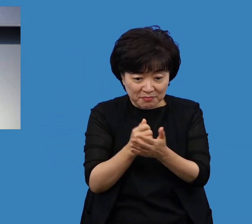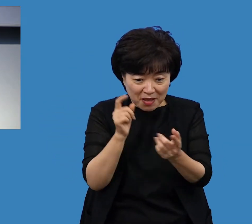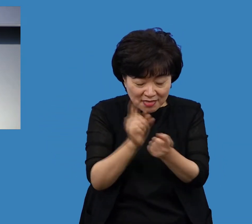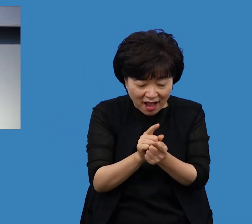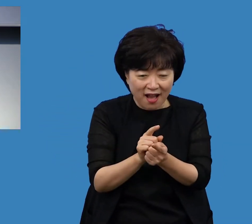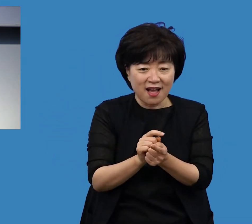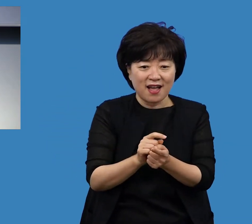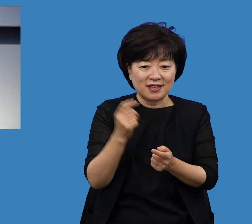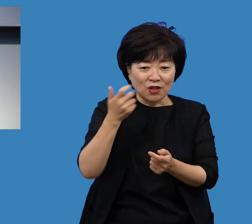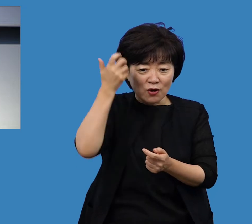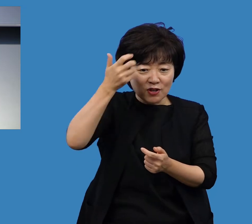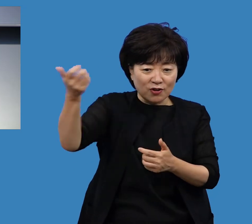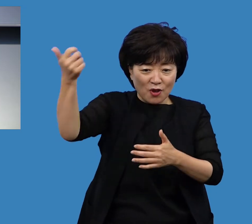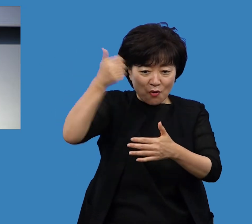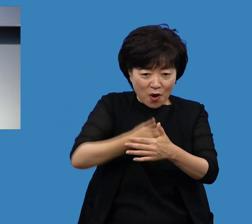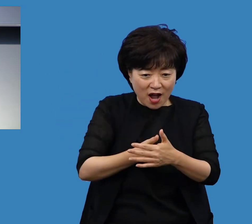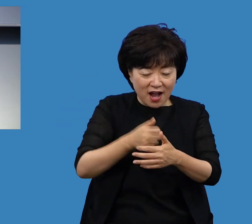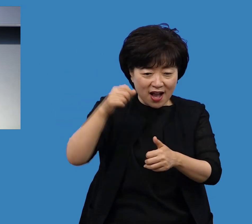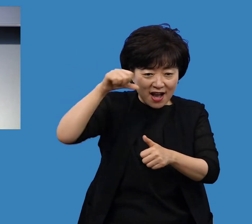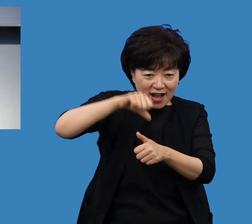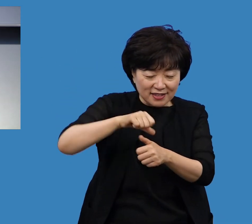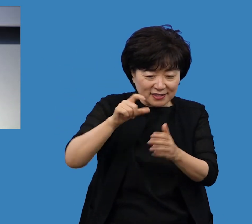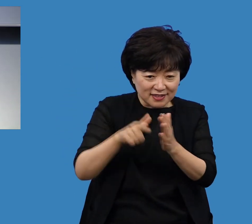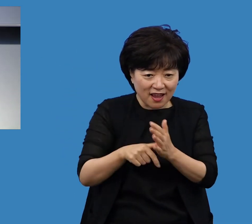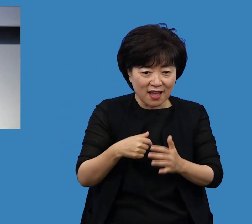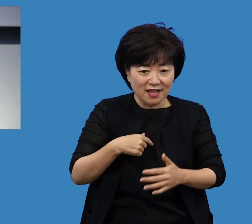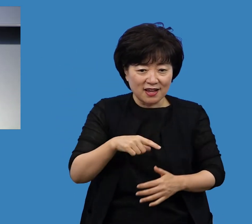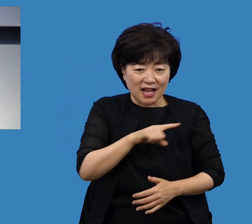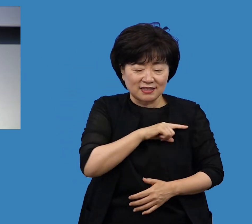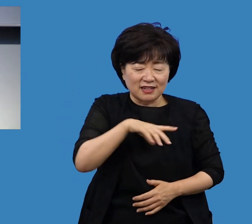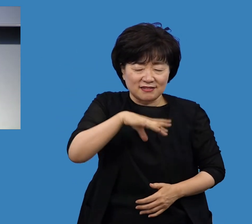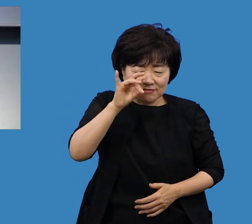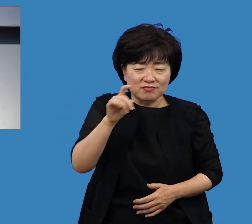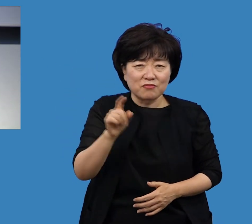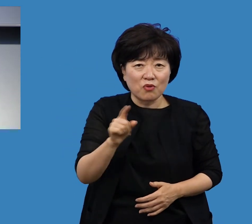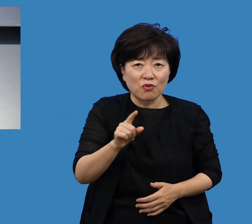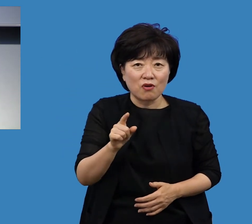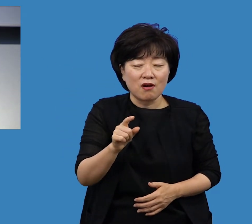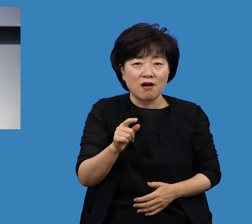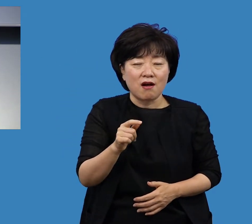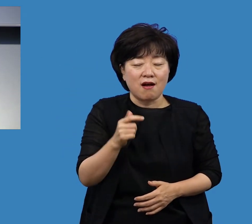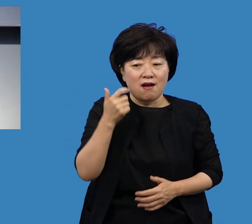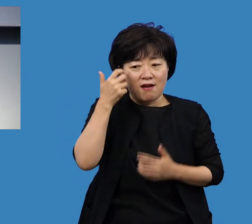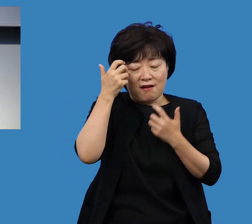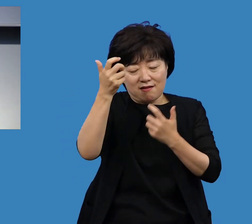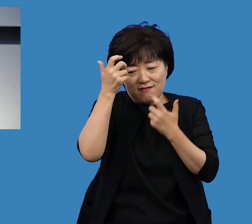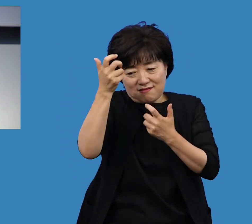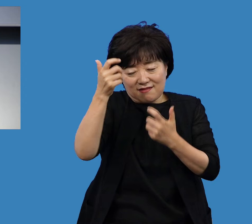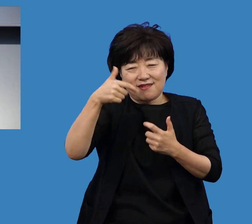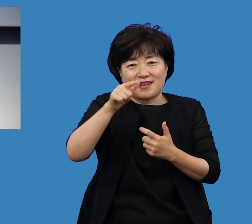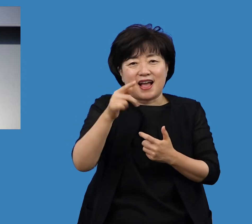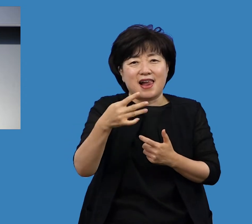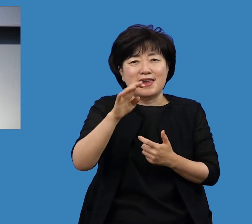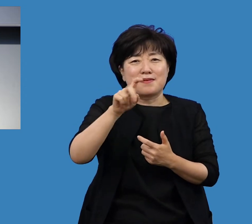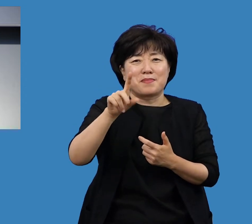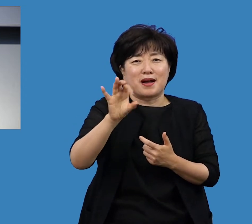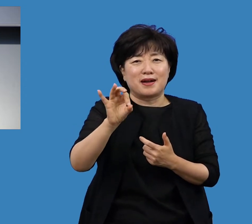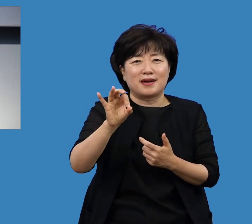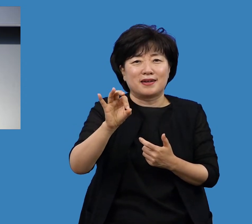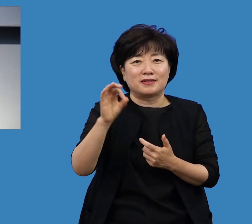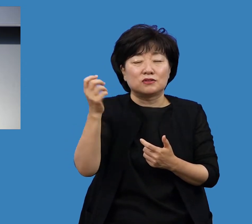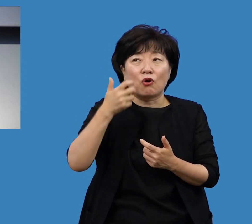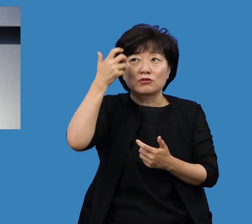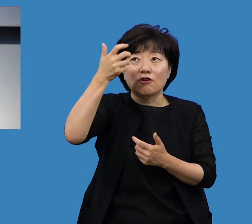성령께서 임하셨을 때 일어났던 가장 큰 변화가 뭐였냐면 이 갈망이었어요. 예. 성령을 받고